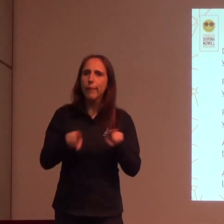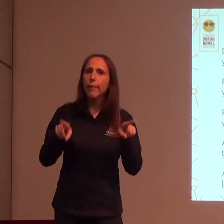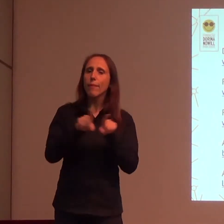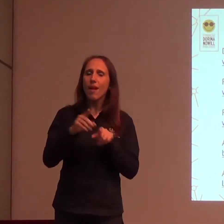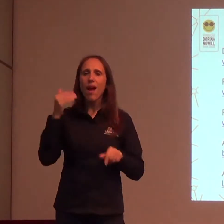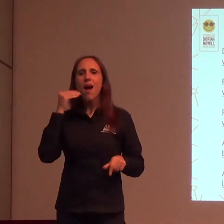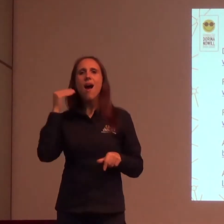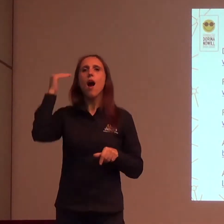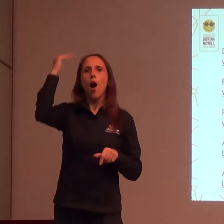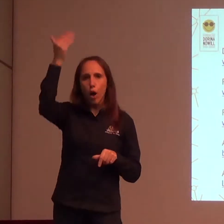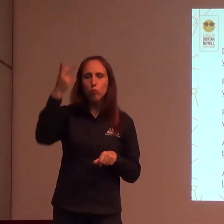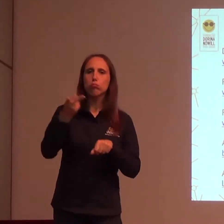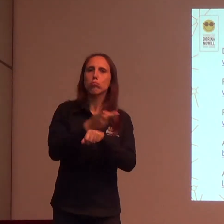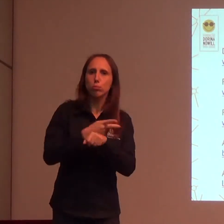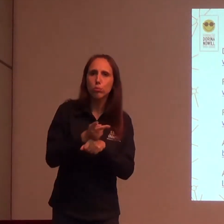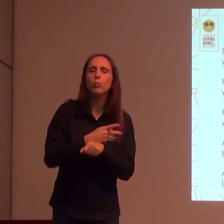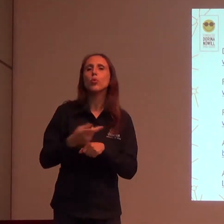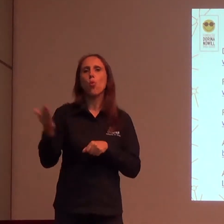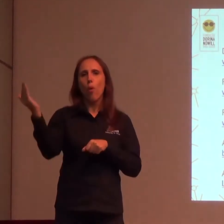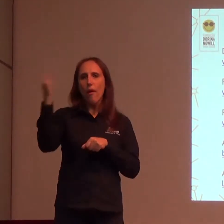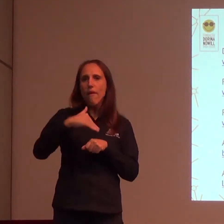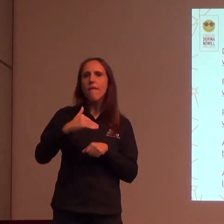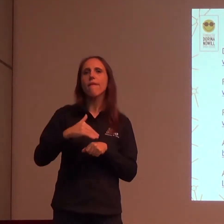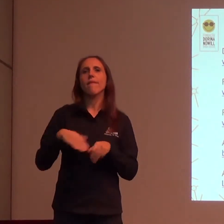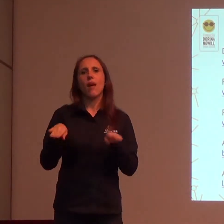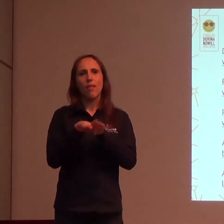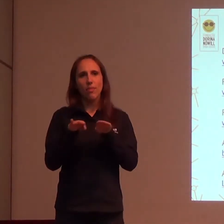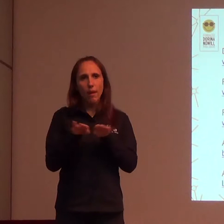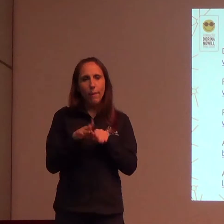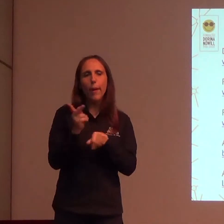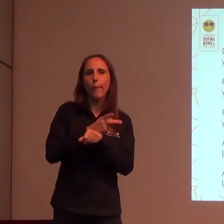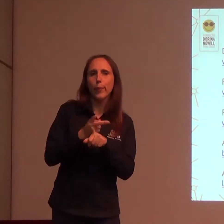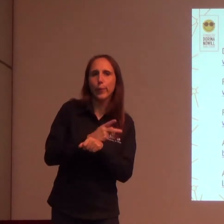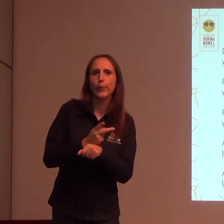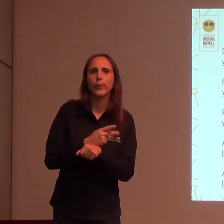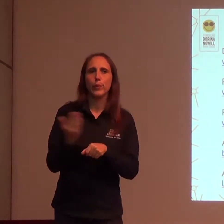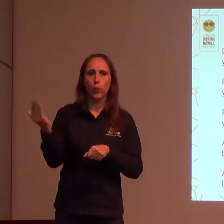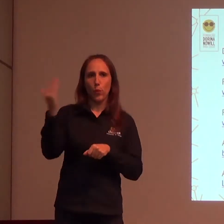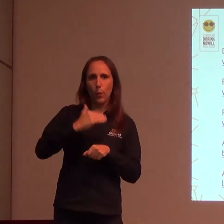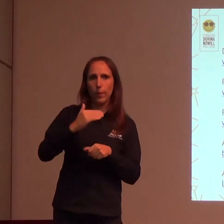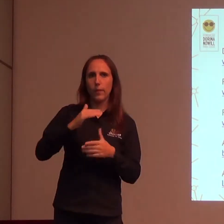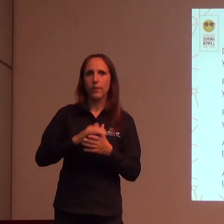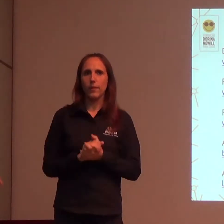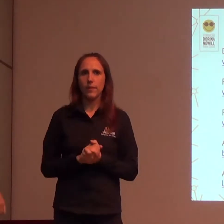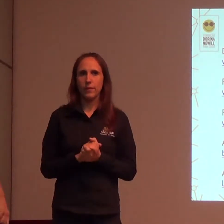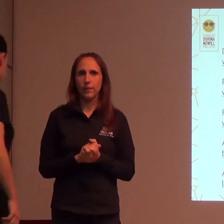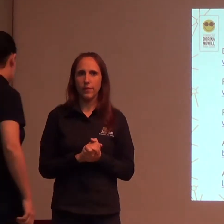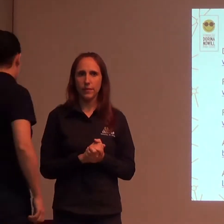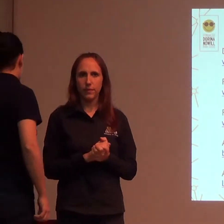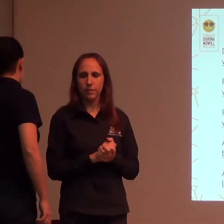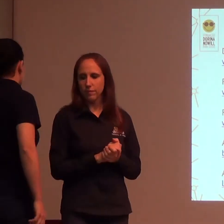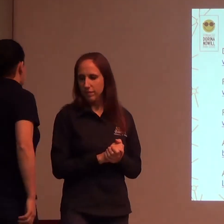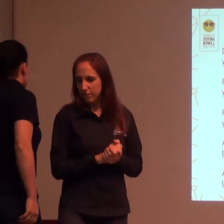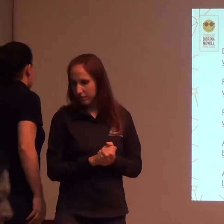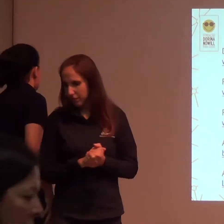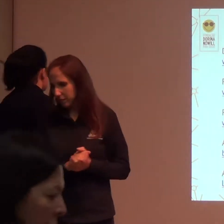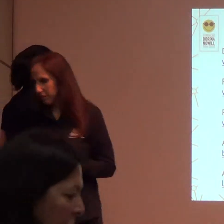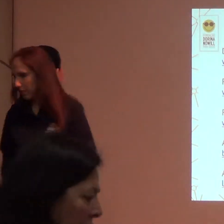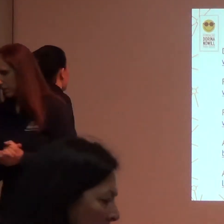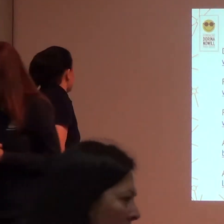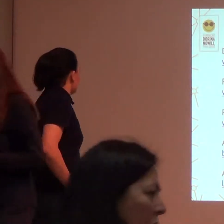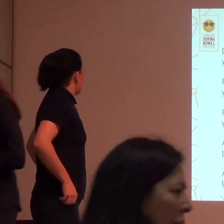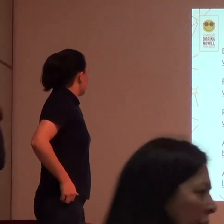nos procurarem e as crianças procurarem o Laramara lá, né? Mas é uma... E o Laramara atende adulto